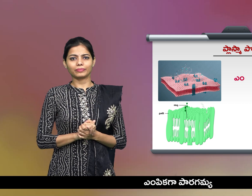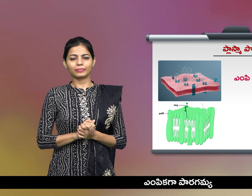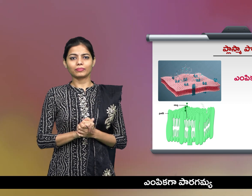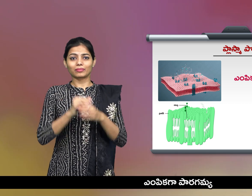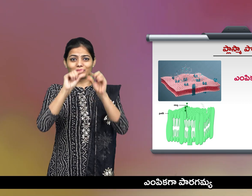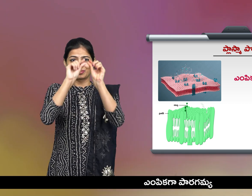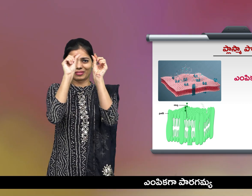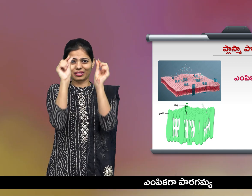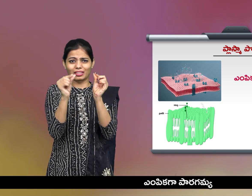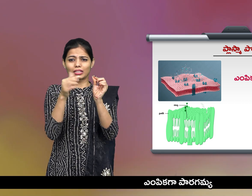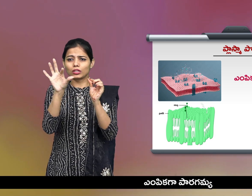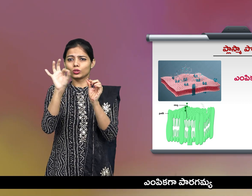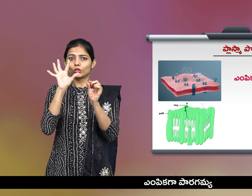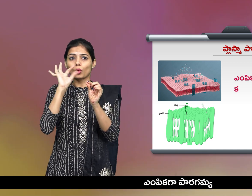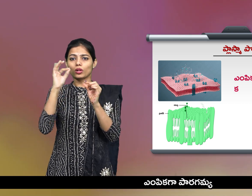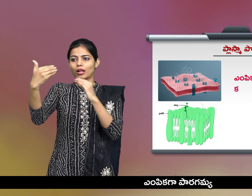ఎంపికగా పారగమ్య,